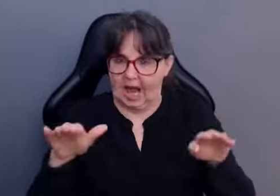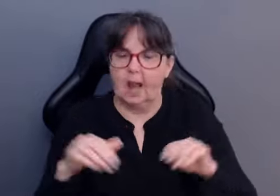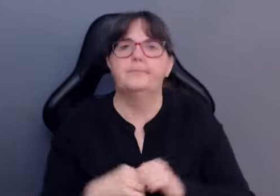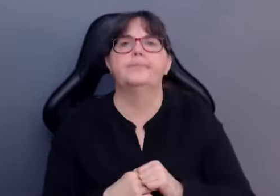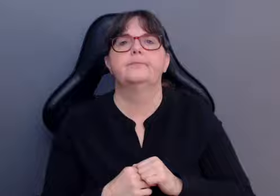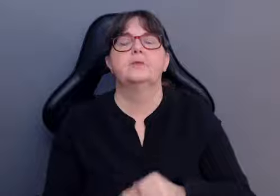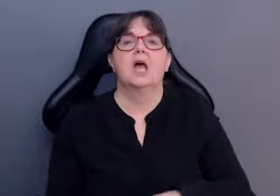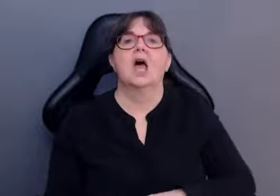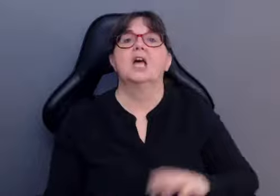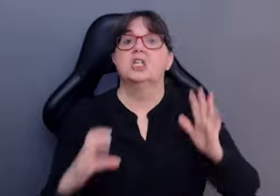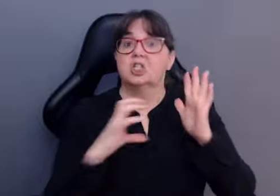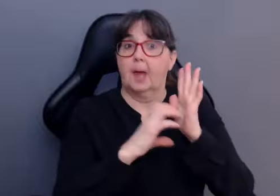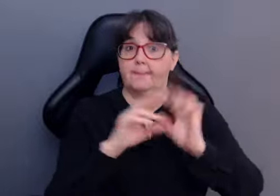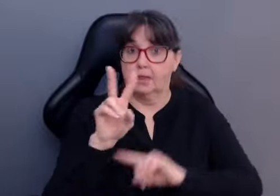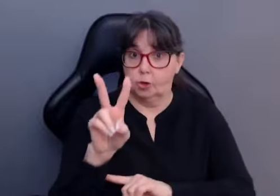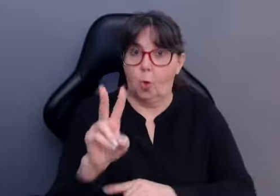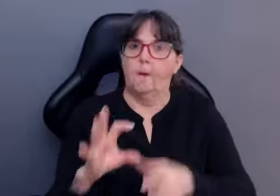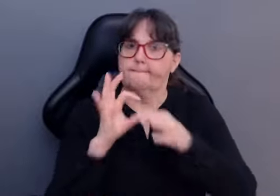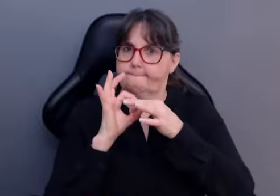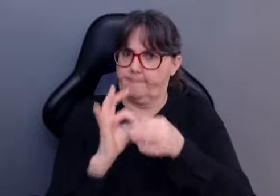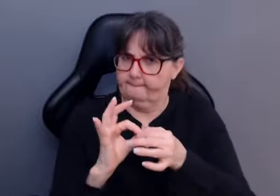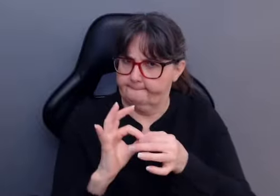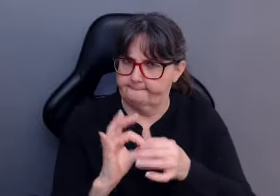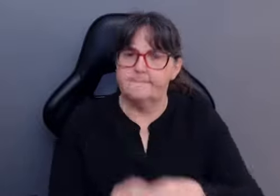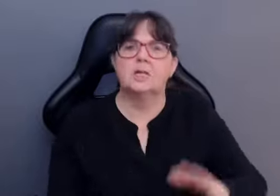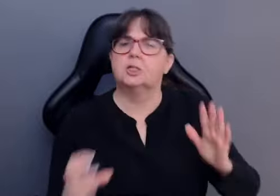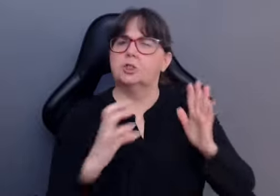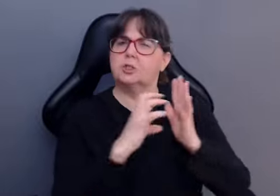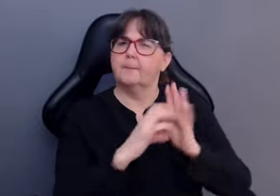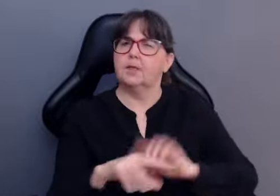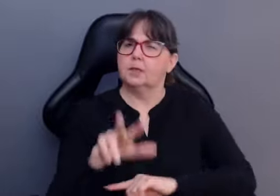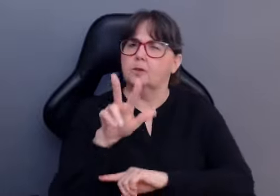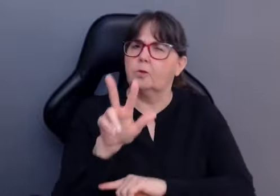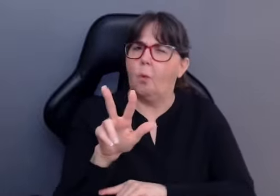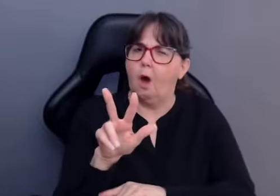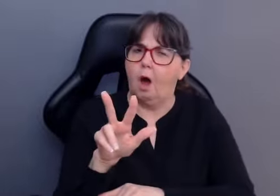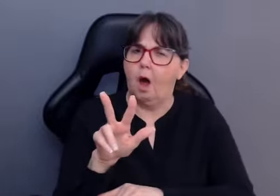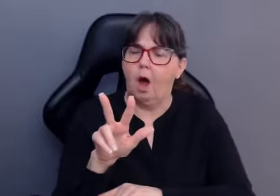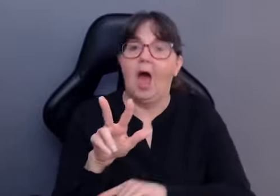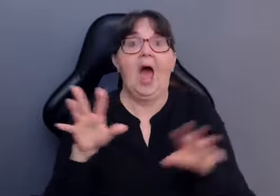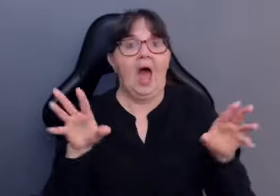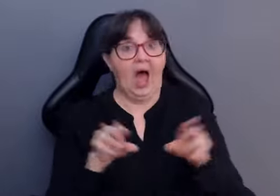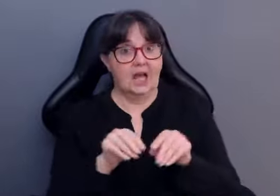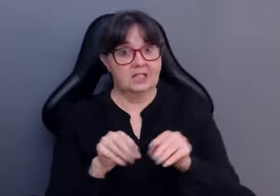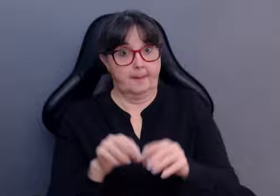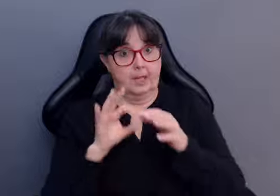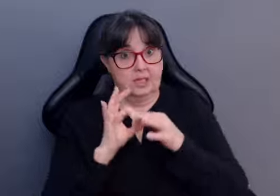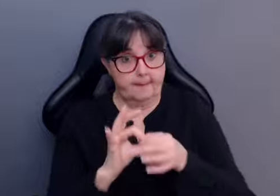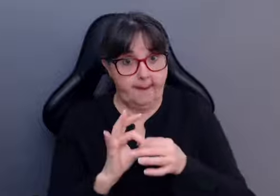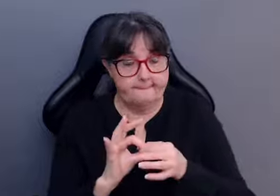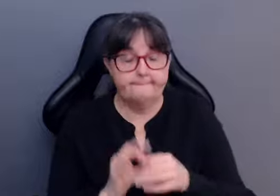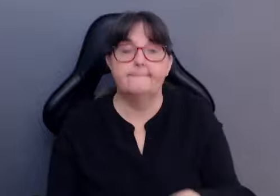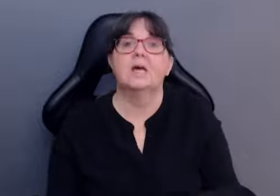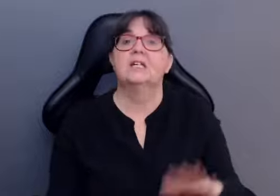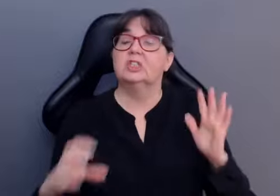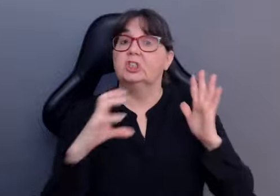Chapitre 2. Les membres. Chapitre 3. Assemblée des membres. Chapitre